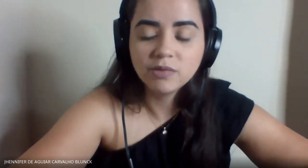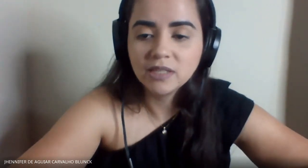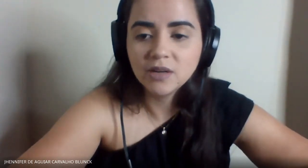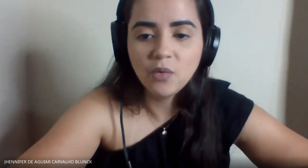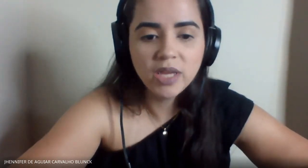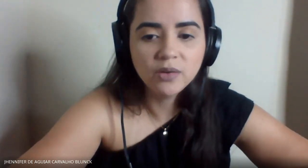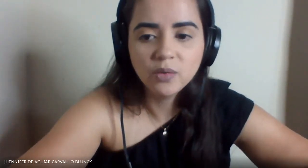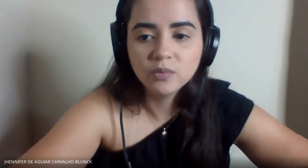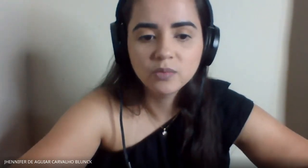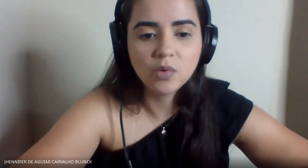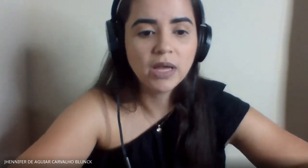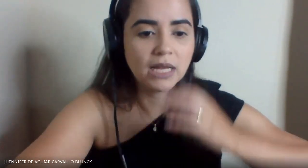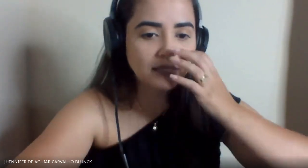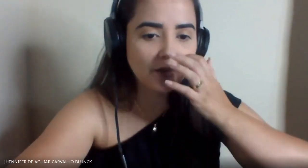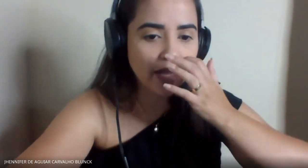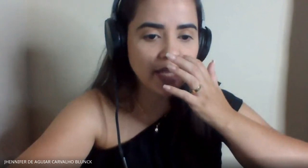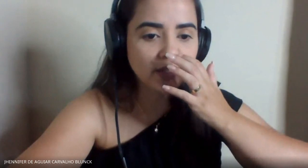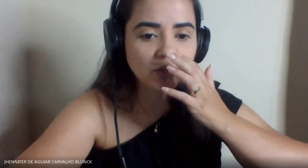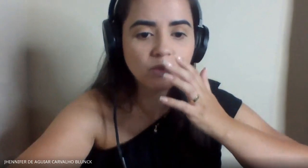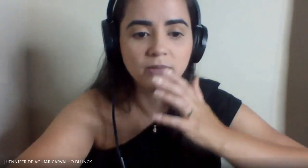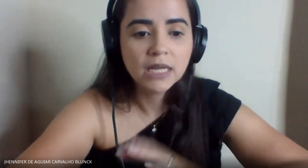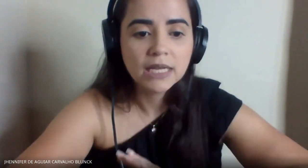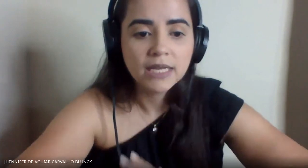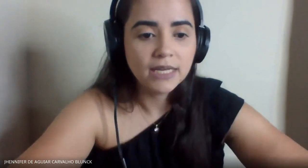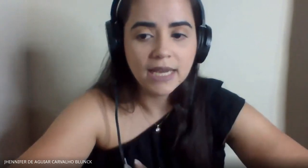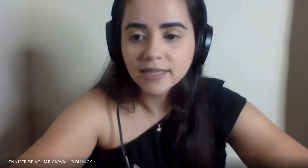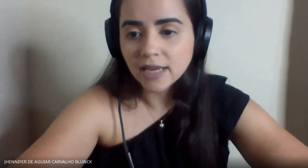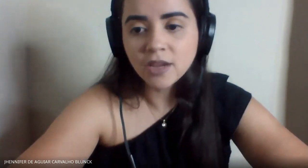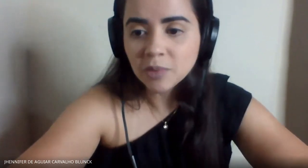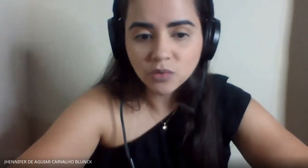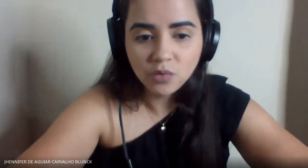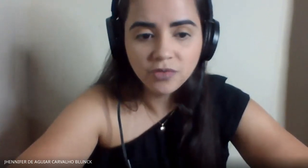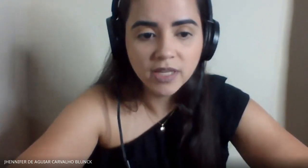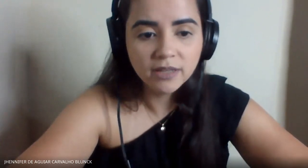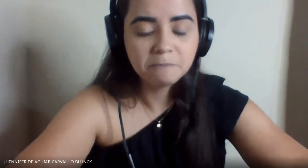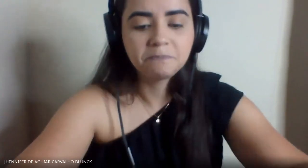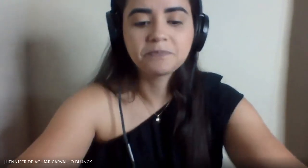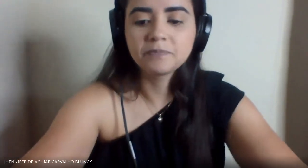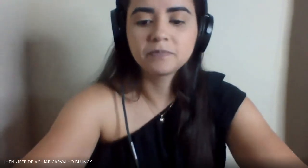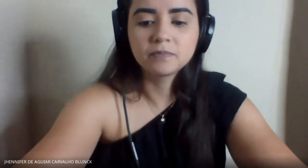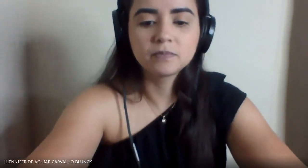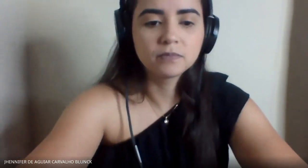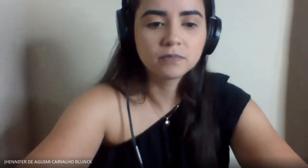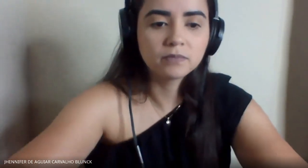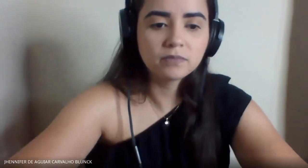O pessoal tá tranquilo com relação a isso? Ninguém tem nenhuma dúvida?